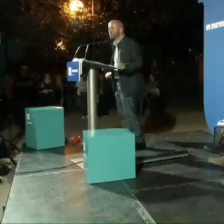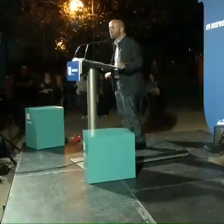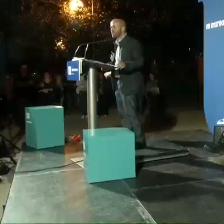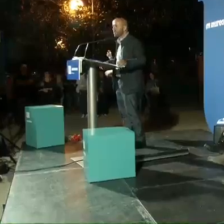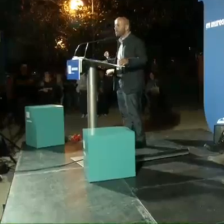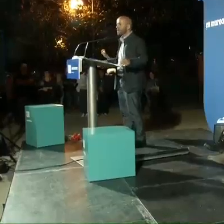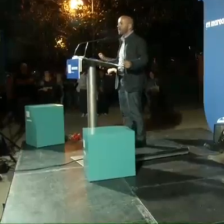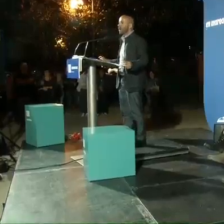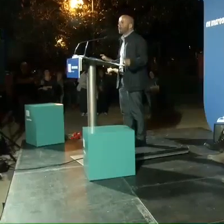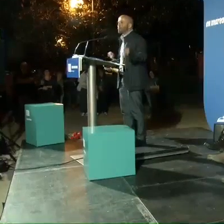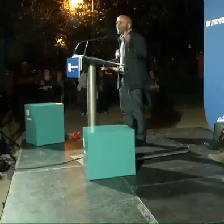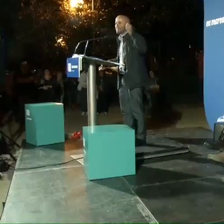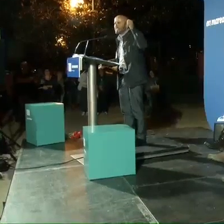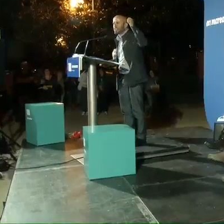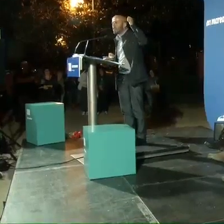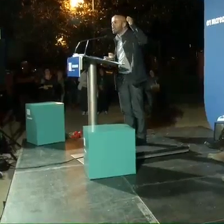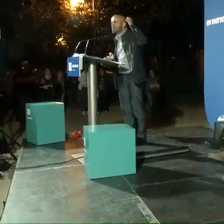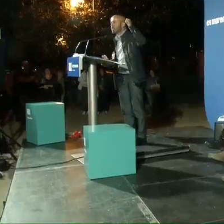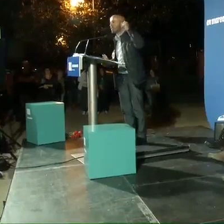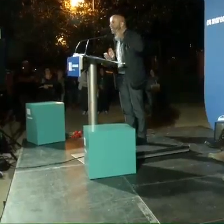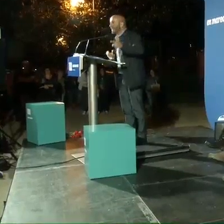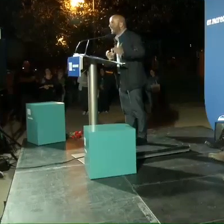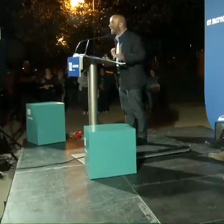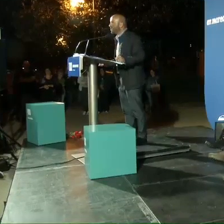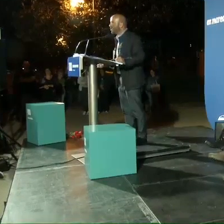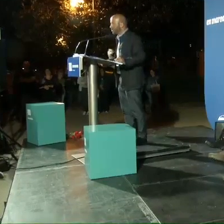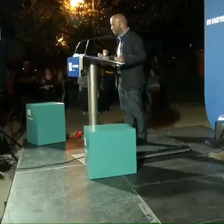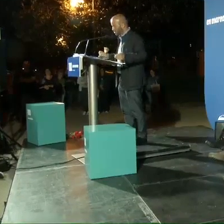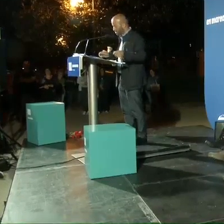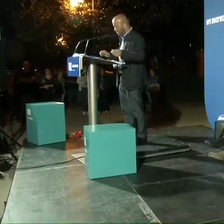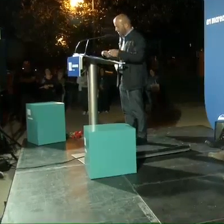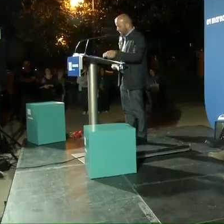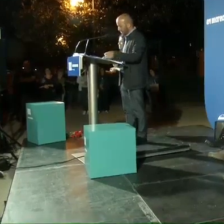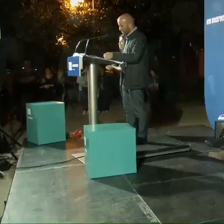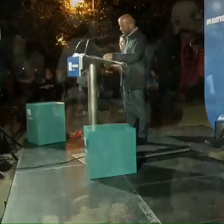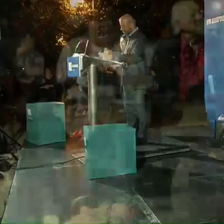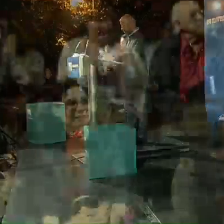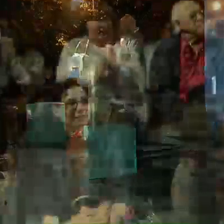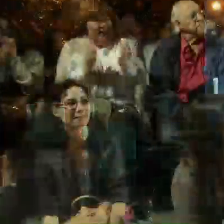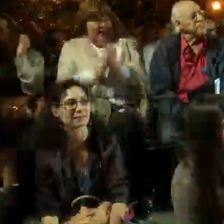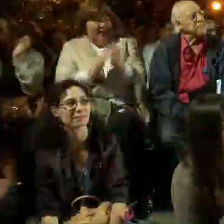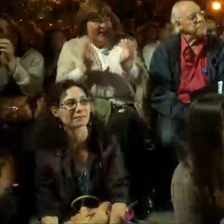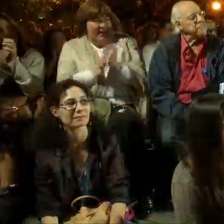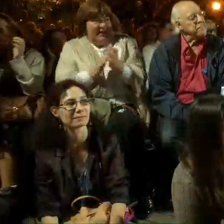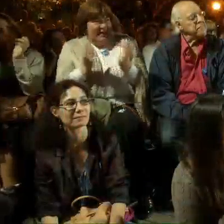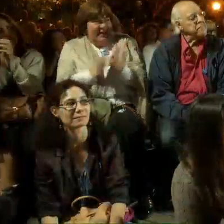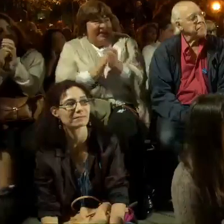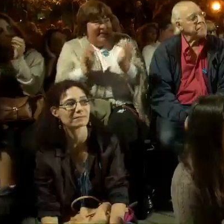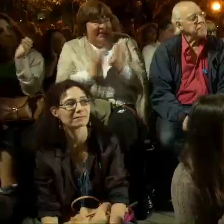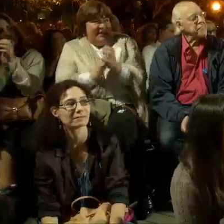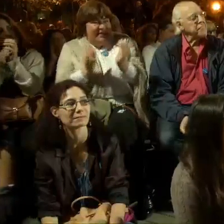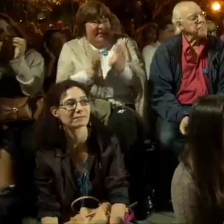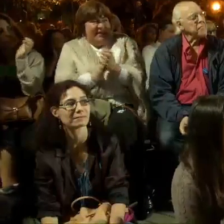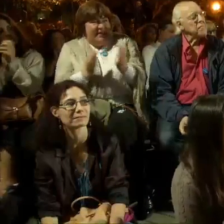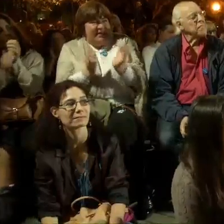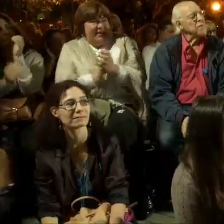condenados. O partido dos condenados, en contra dos